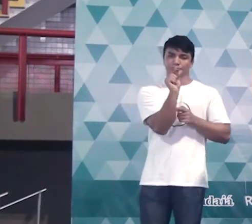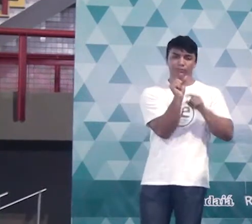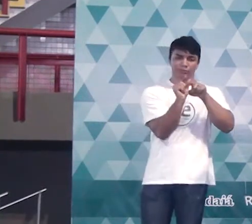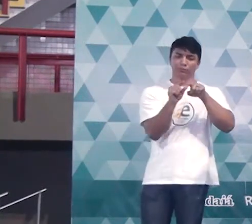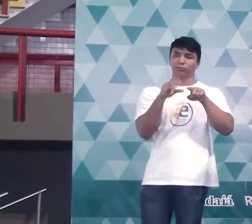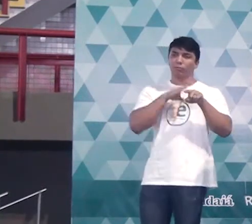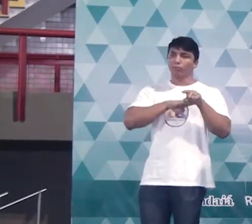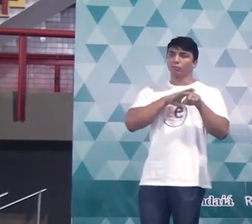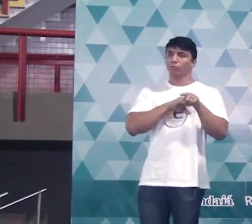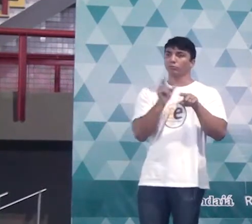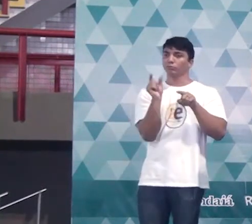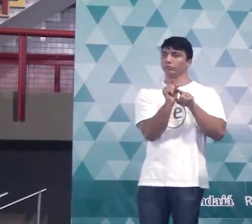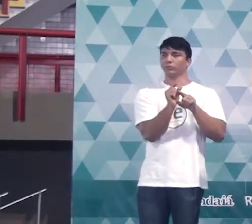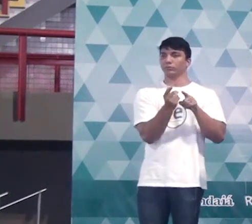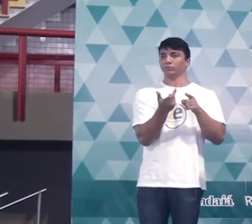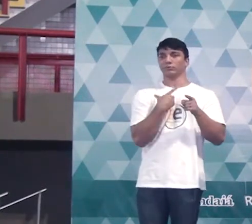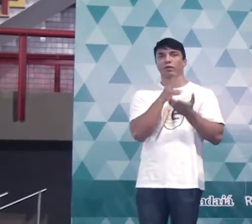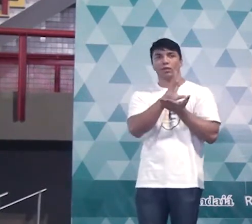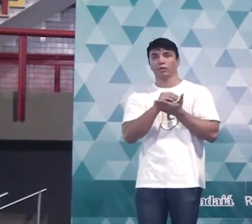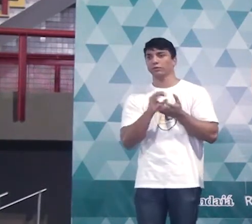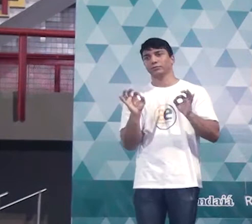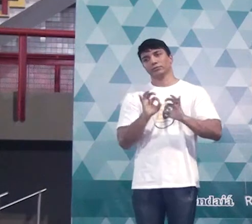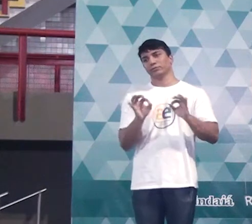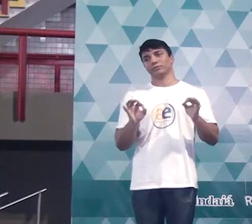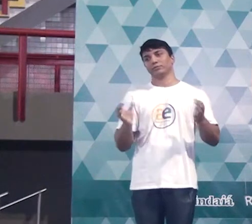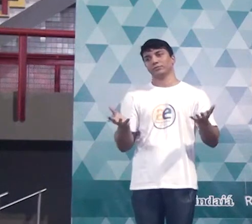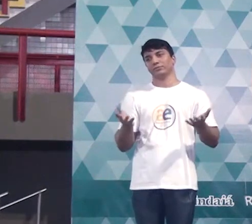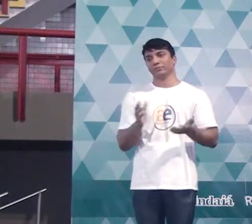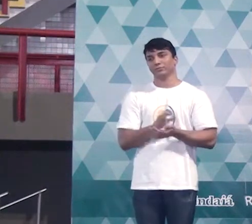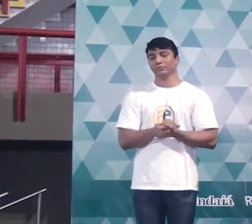microscópico europeu como Portugal, né, chapa?